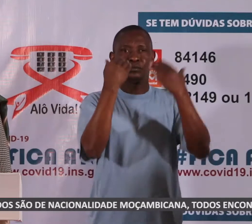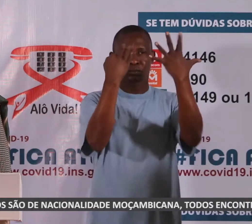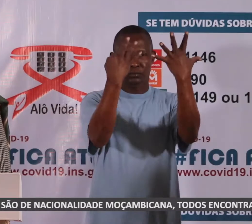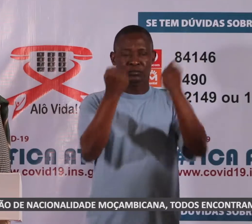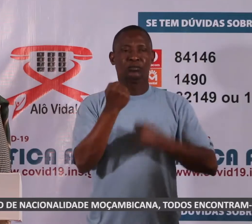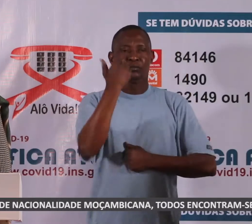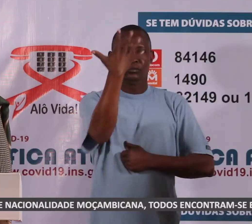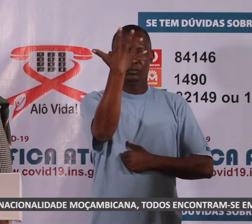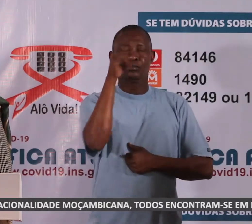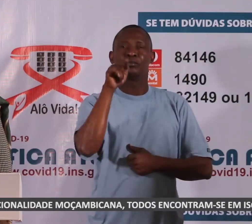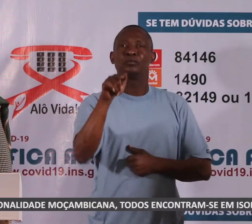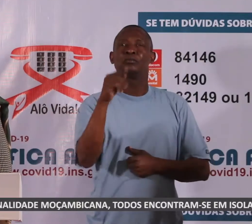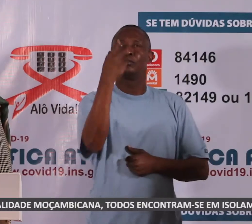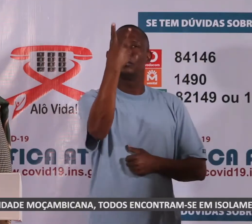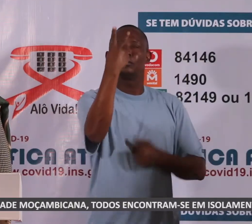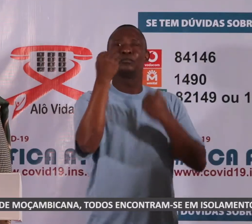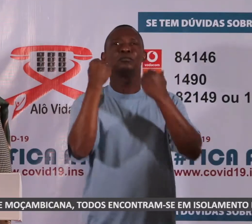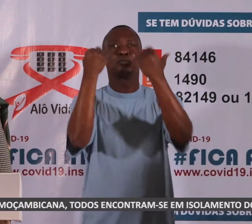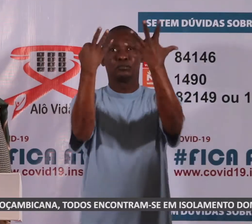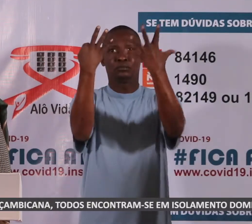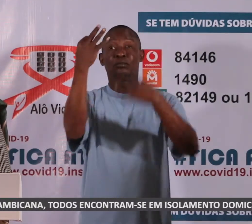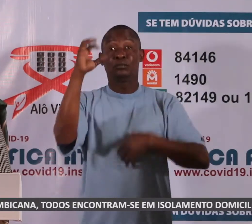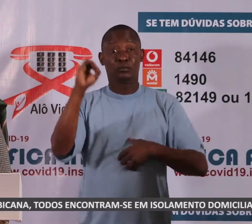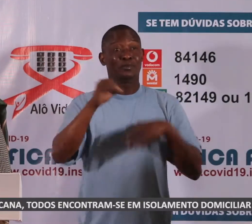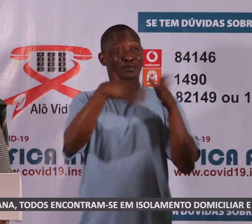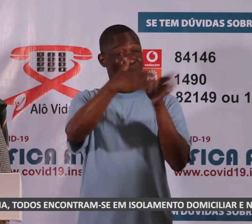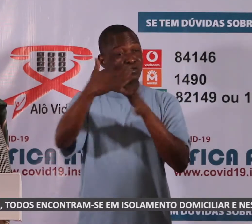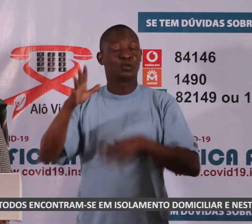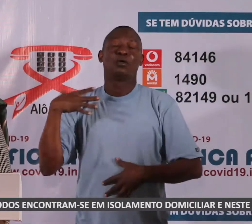485.280 óbitos em todo o mundo, dos quais